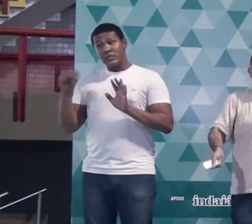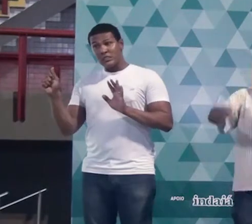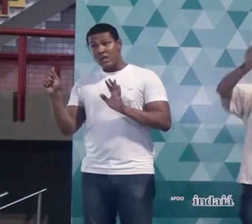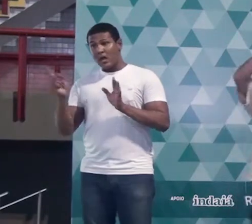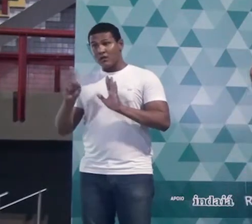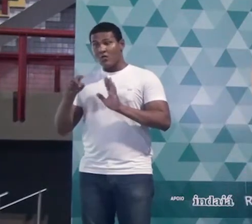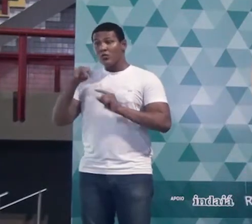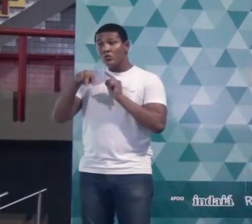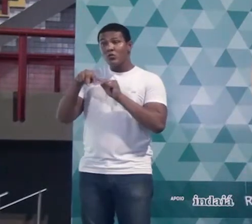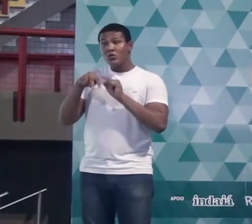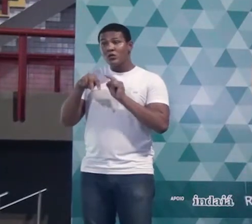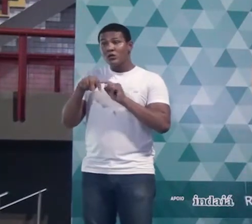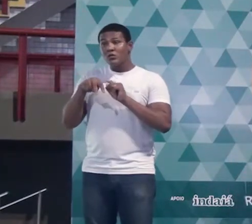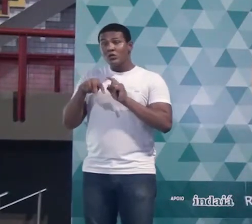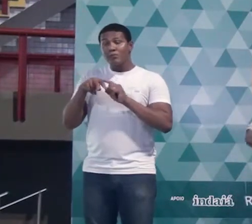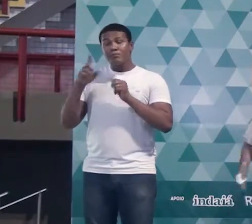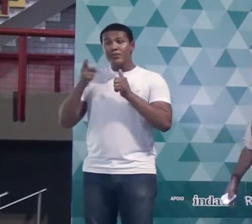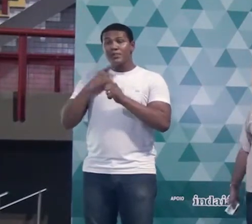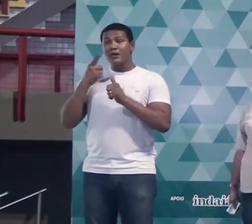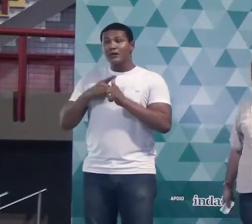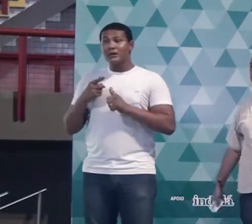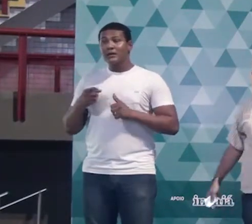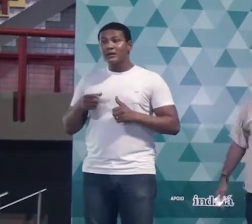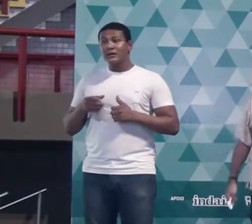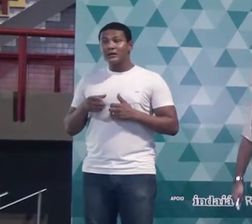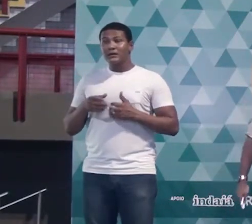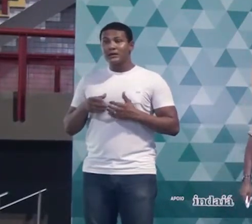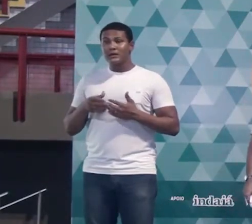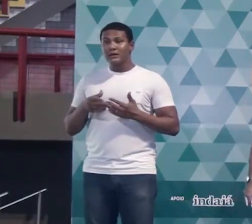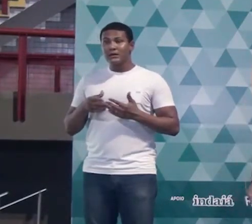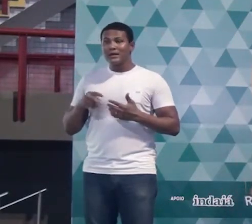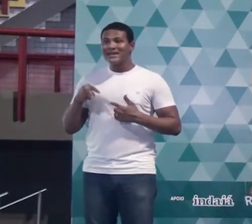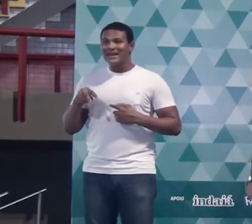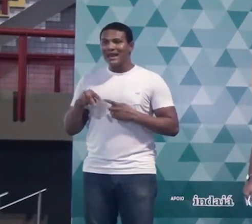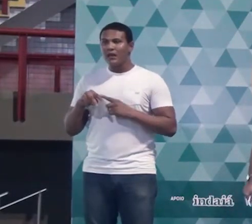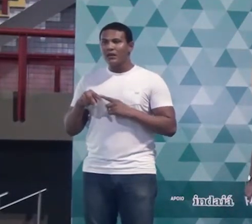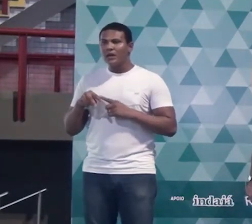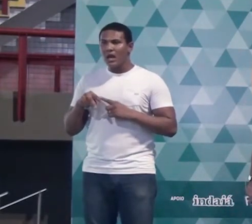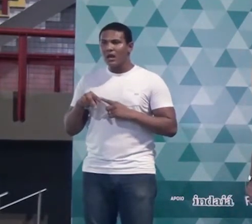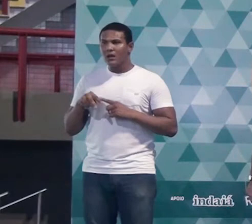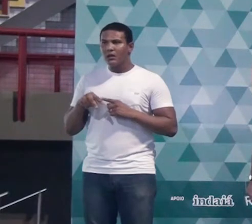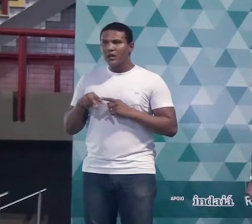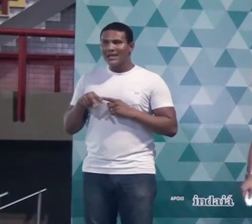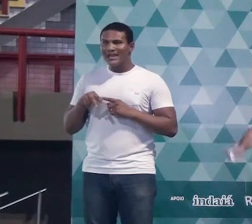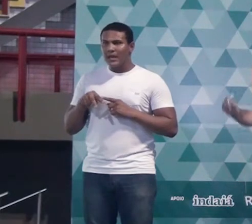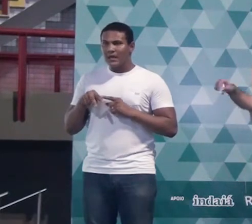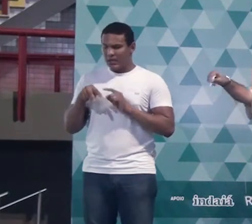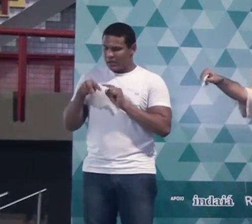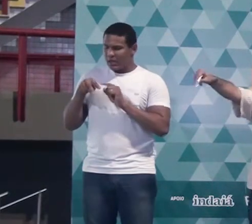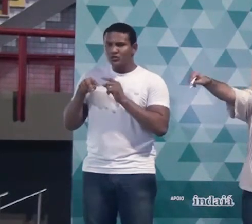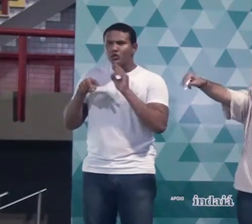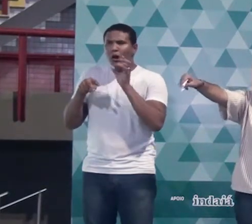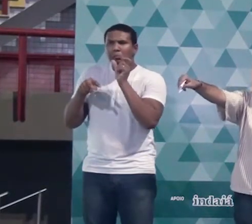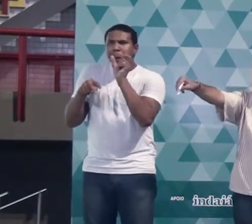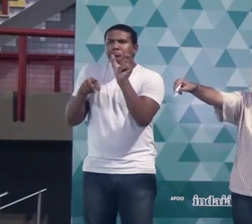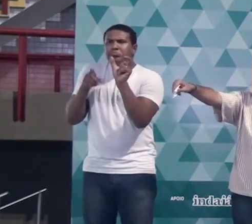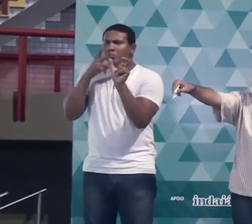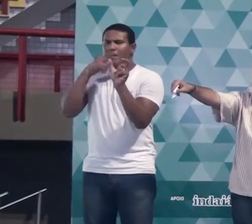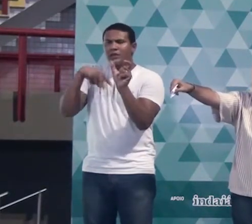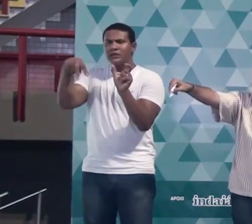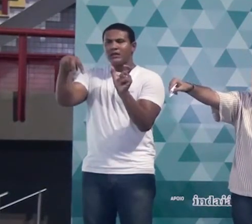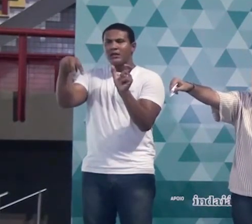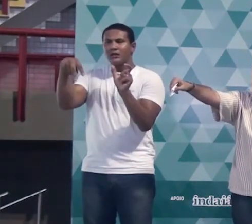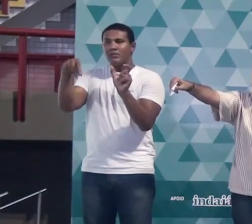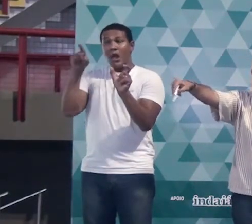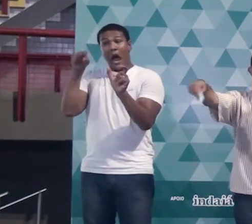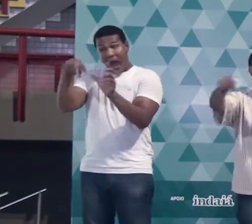N-A. Pronuncia só o primeiro som. Ne. Diga ne. Ne. Esse é o som do N, ó.